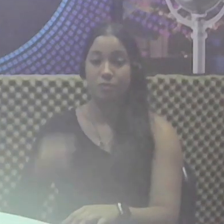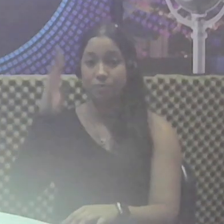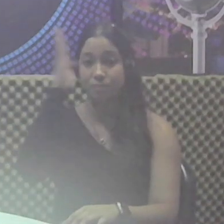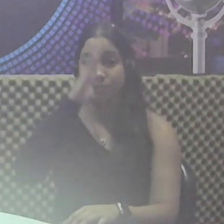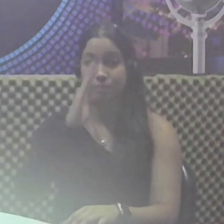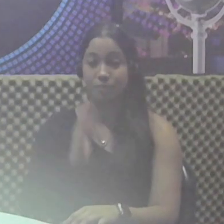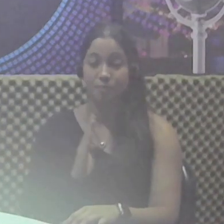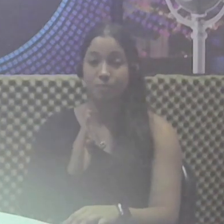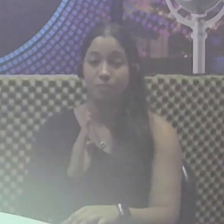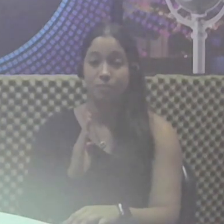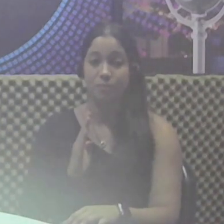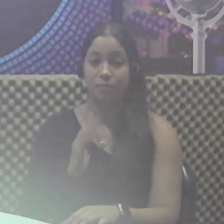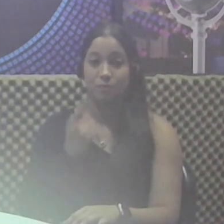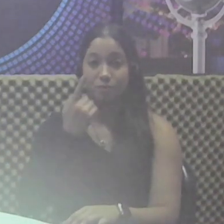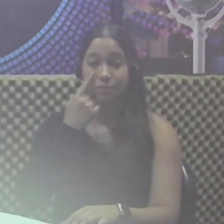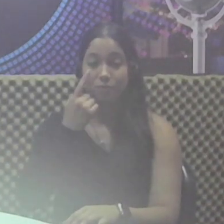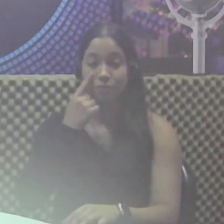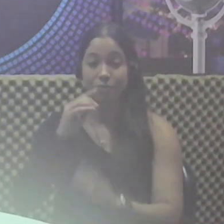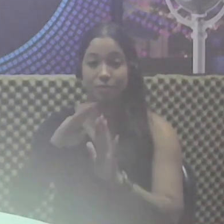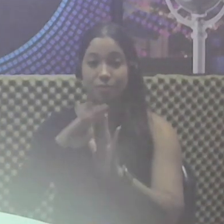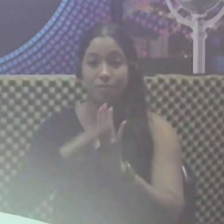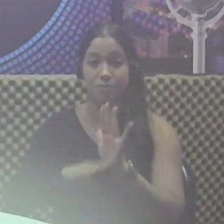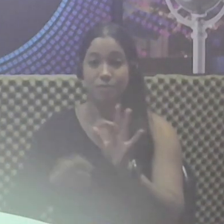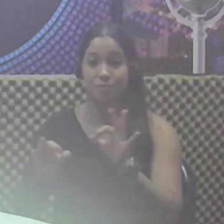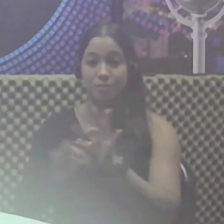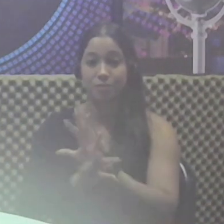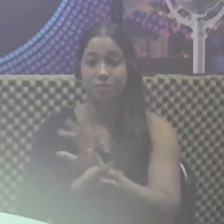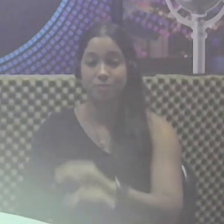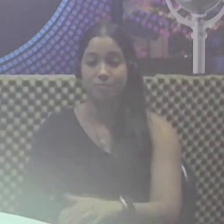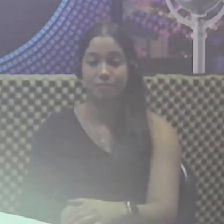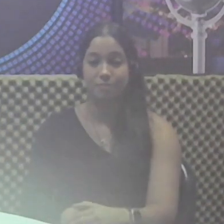www.uberlandia.mg.gov.br e confira a programação completa.